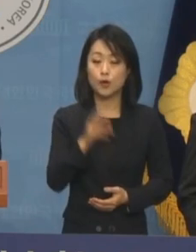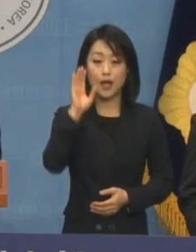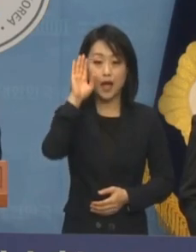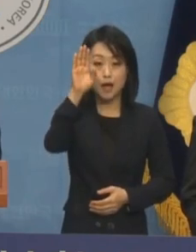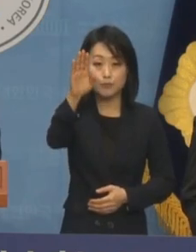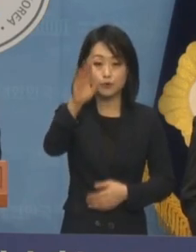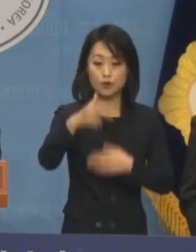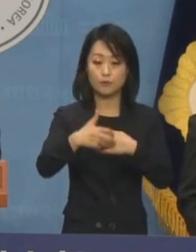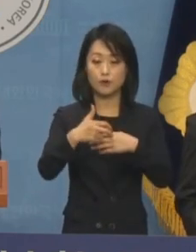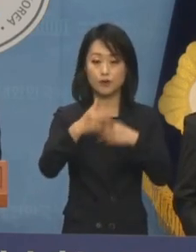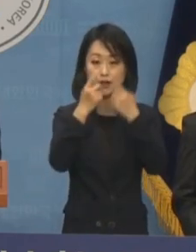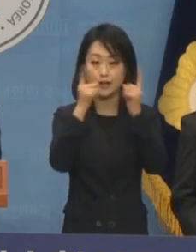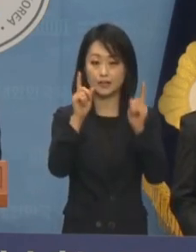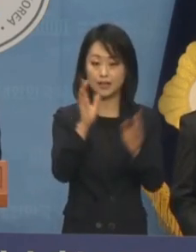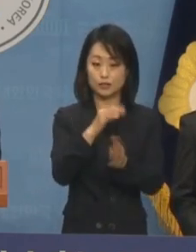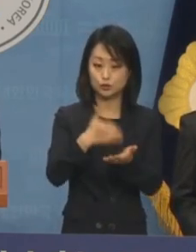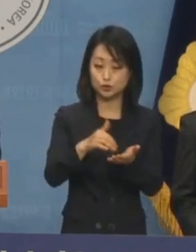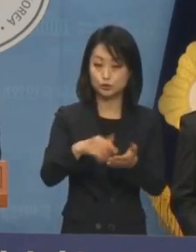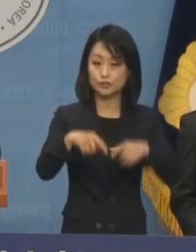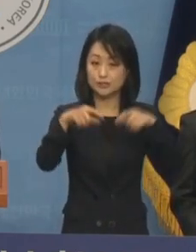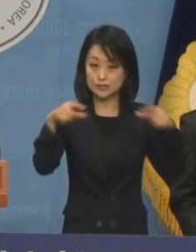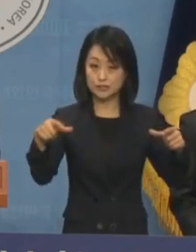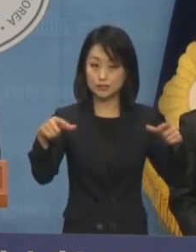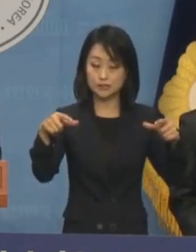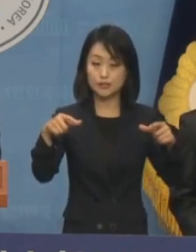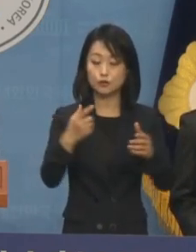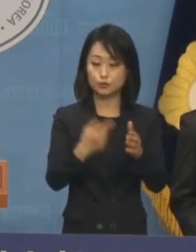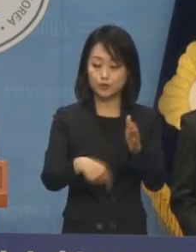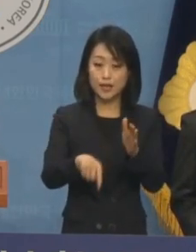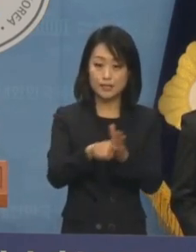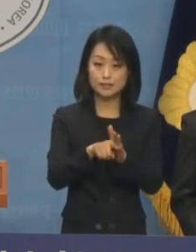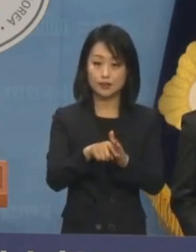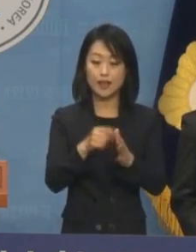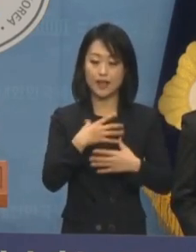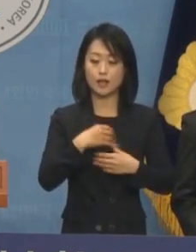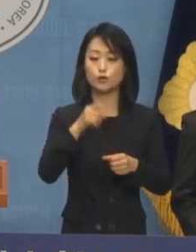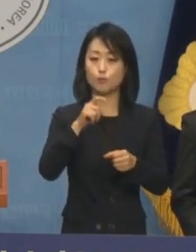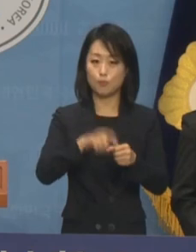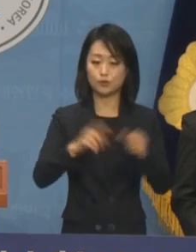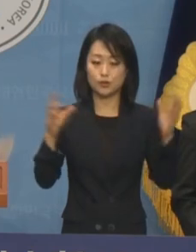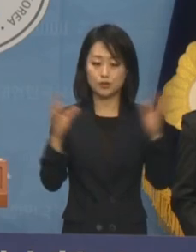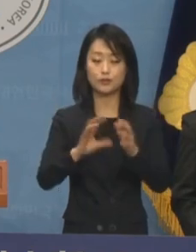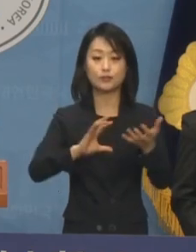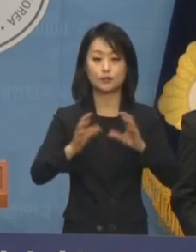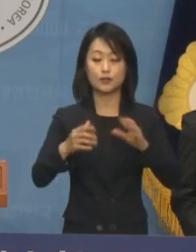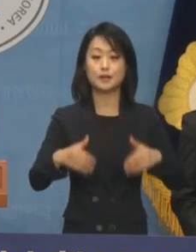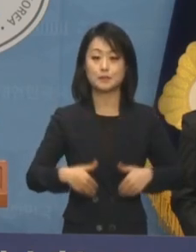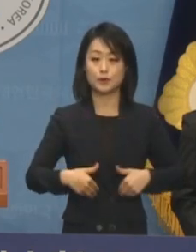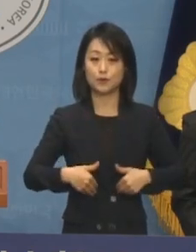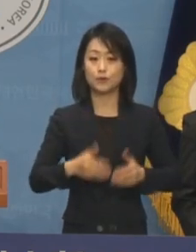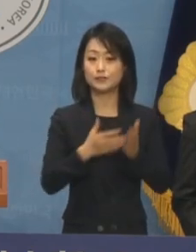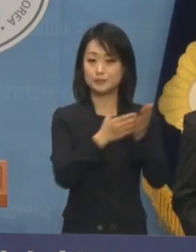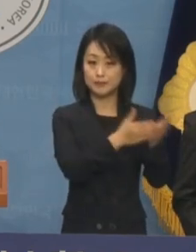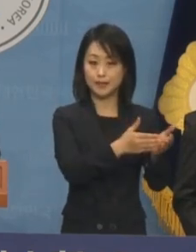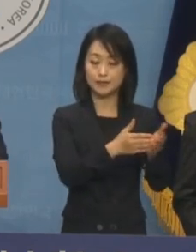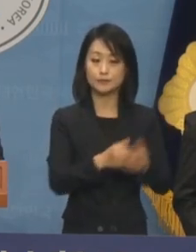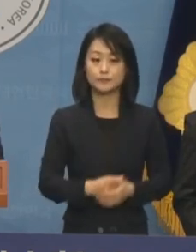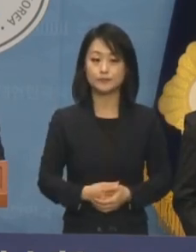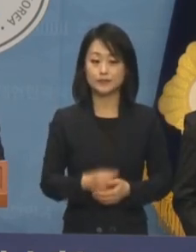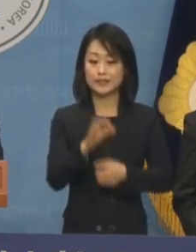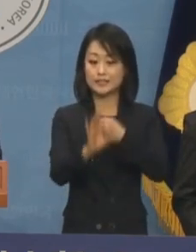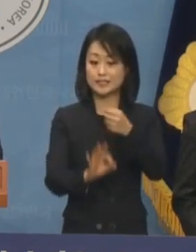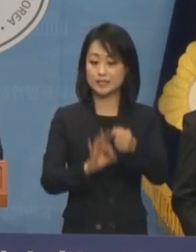의대 증원과 의료개혁의 안정적 추진을 위한 논의를 함께 시작하여